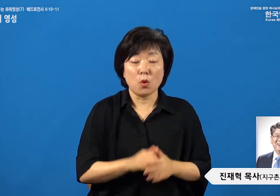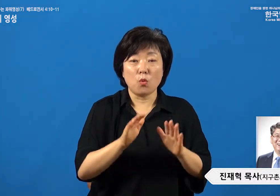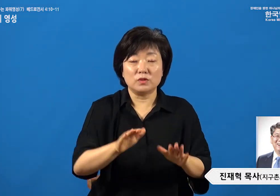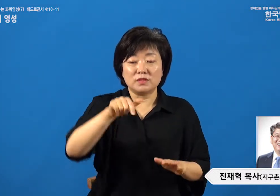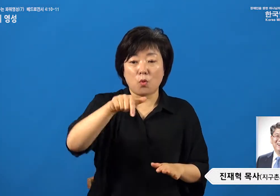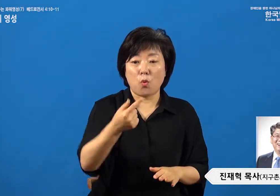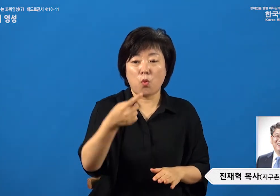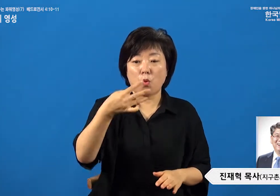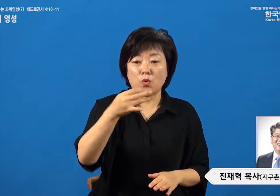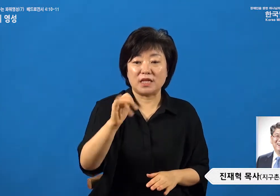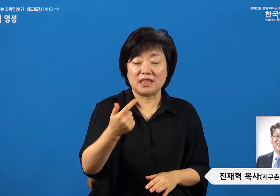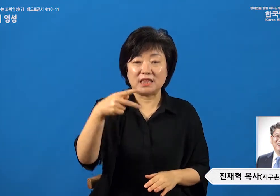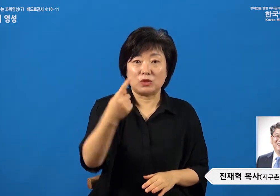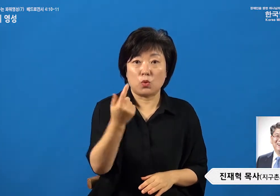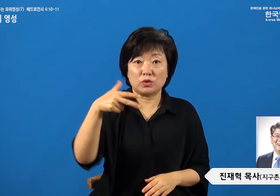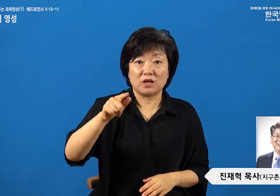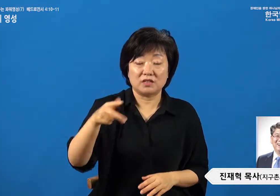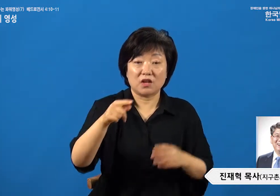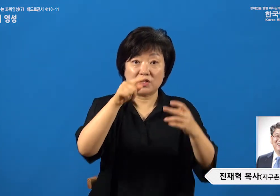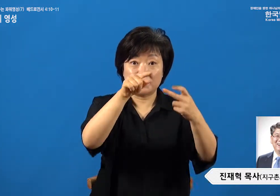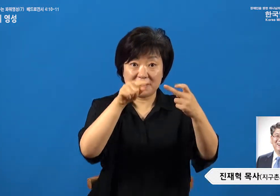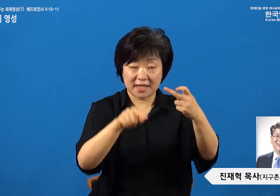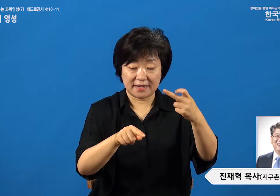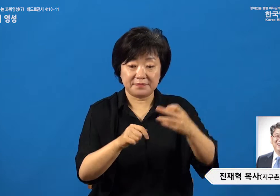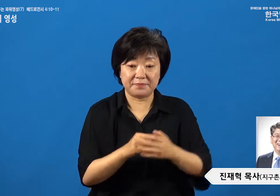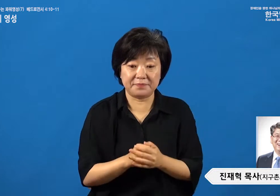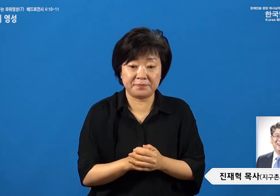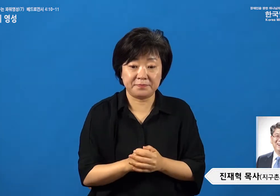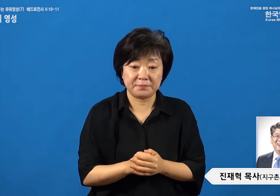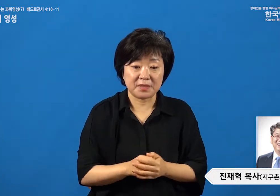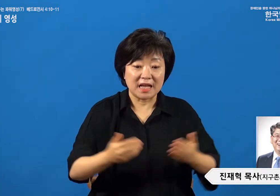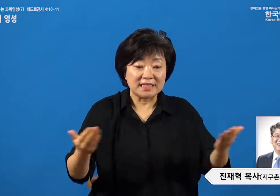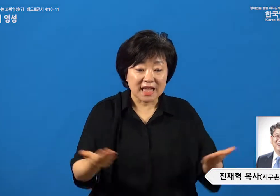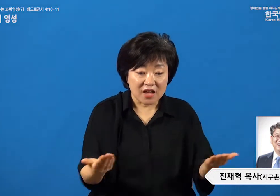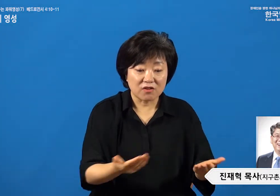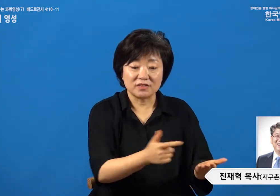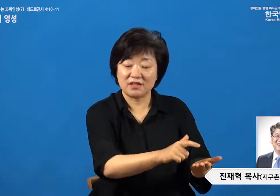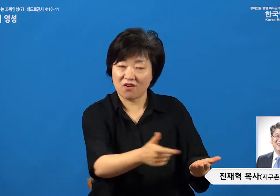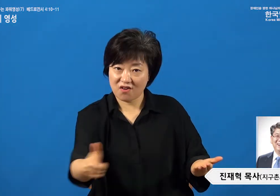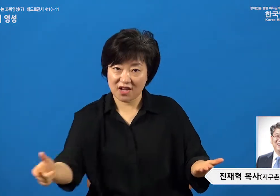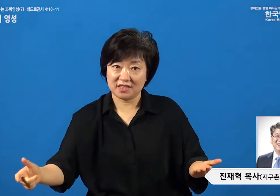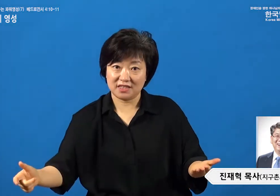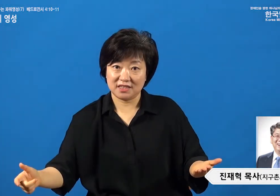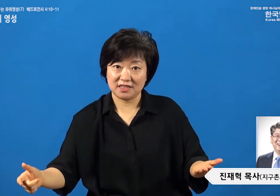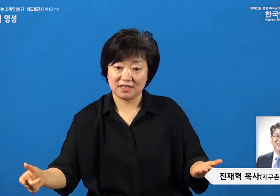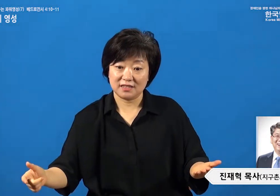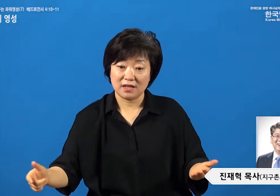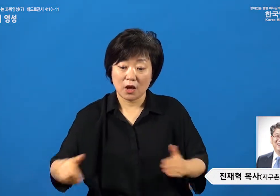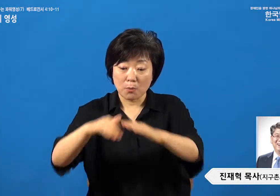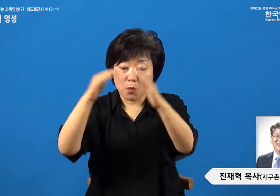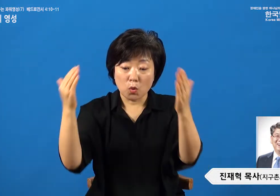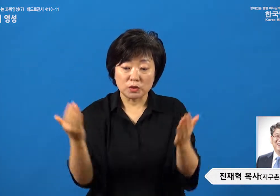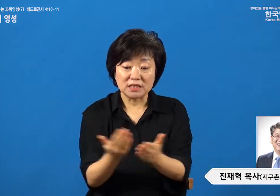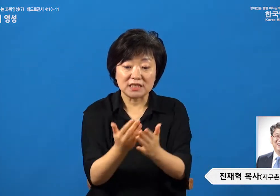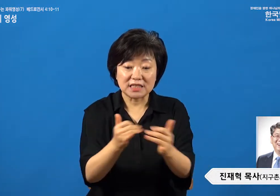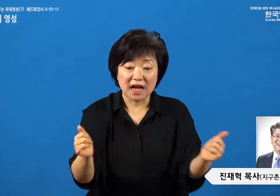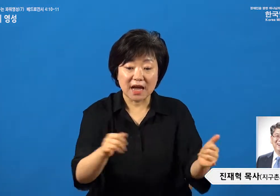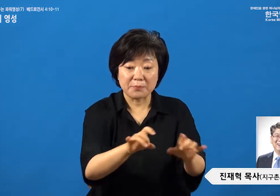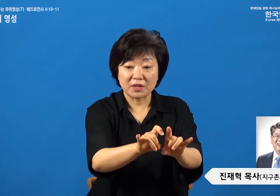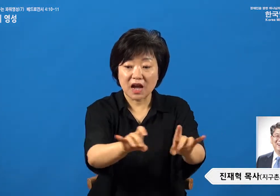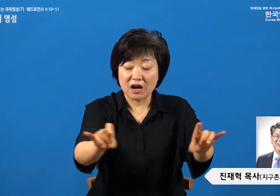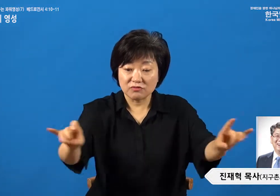그래서 고린도 전서 12장은 이렇게 말씀합니다. 사역은 여러 가지나 모든 사람